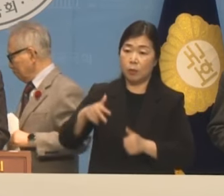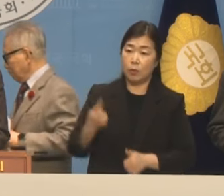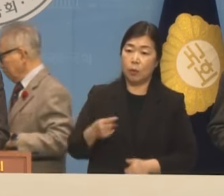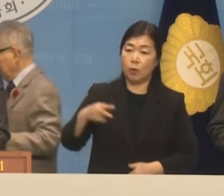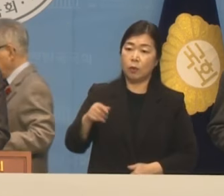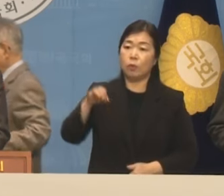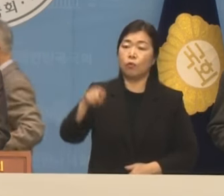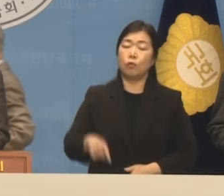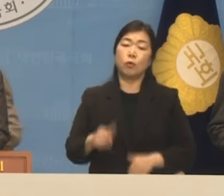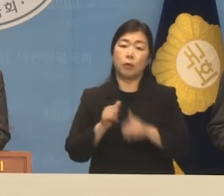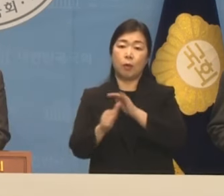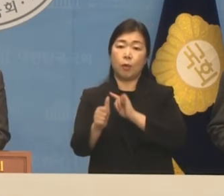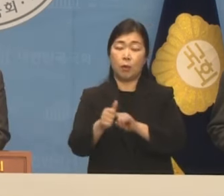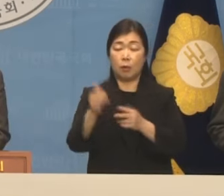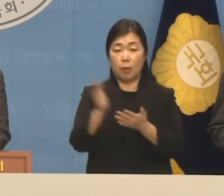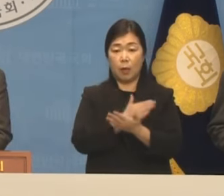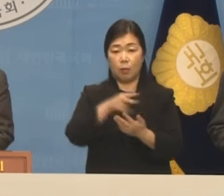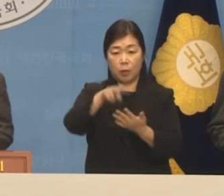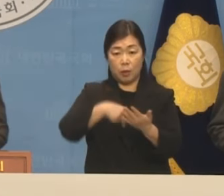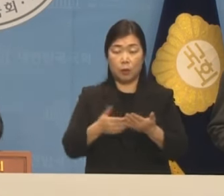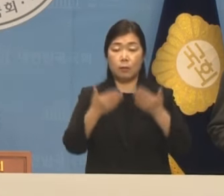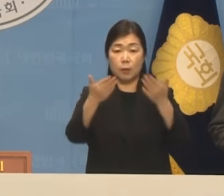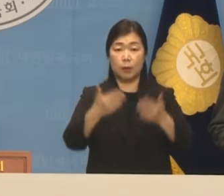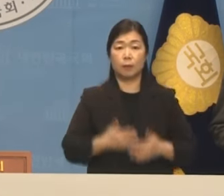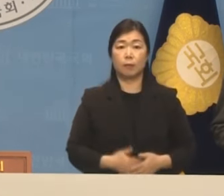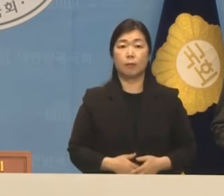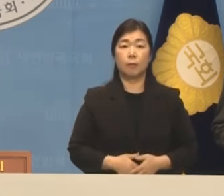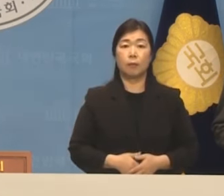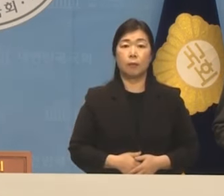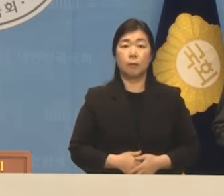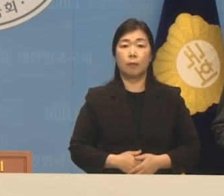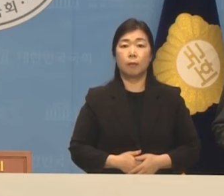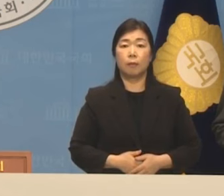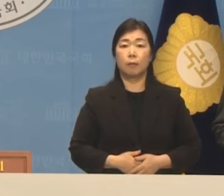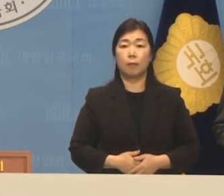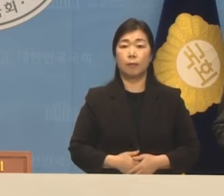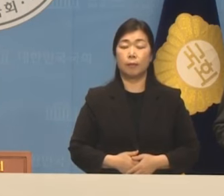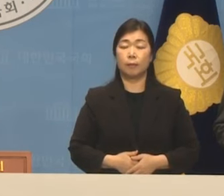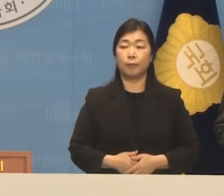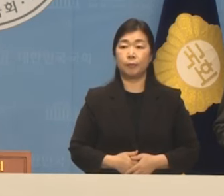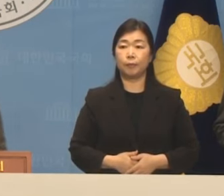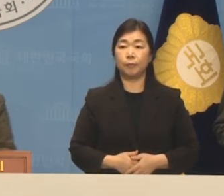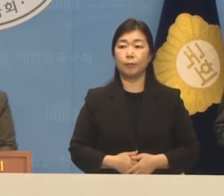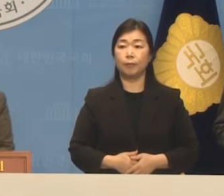조승우 대표님께서 나눠서 읽도록 하겠습니다.